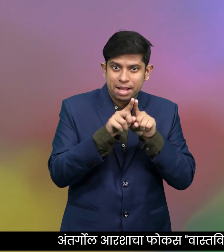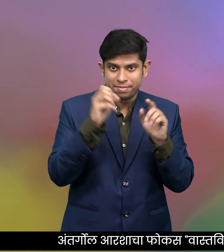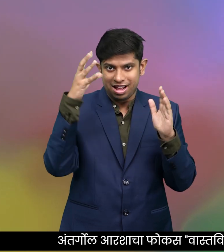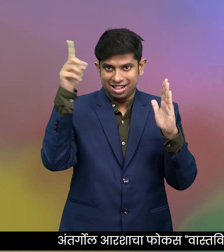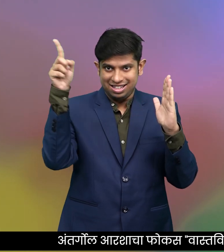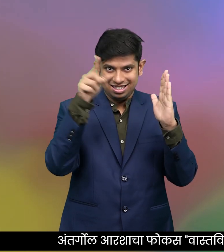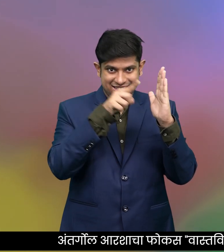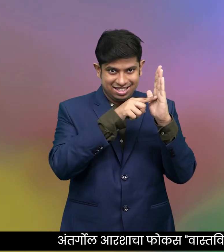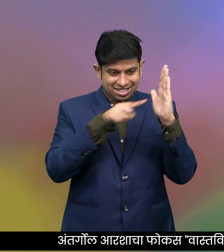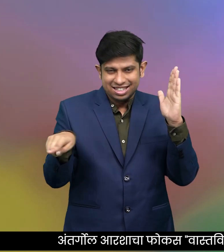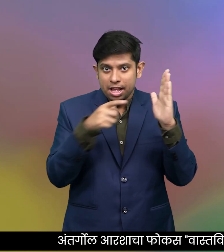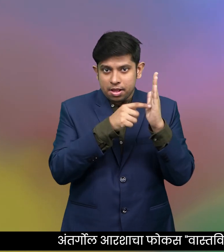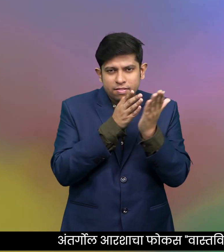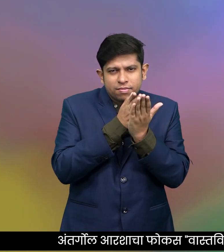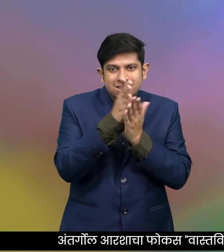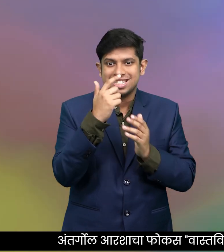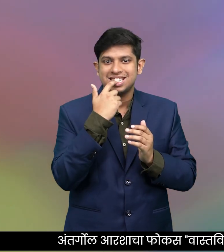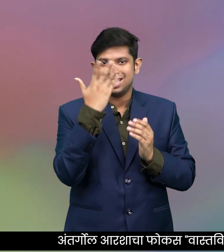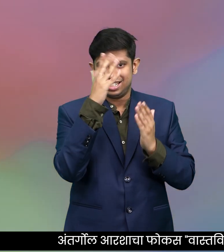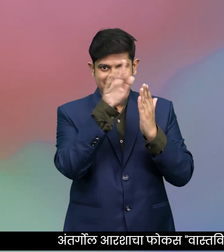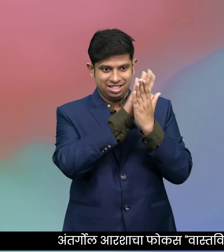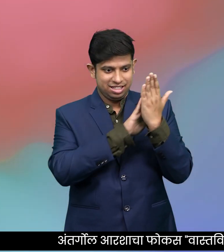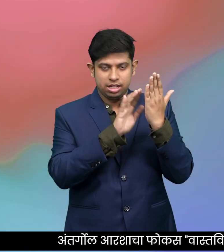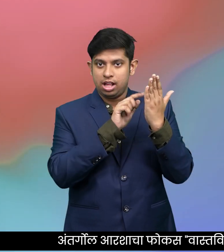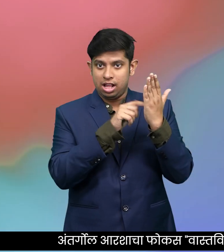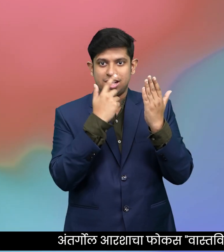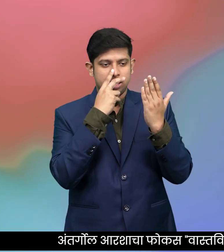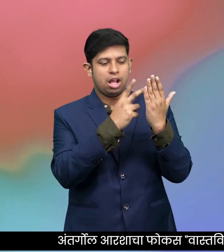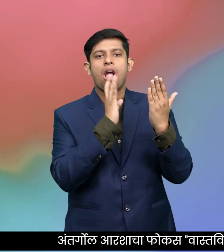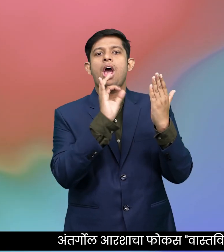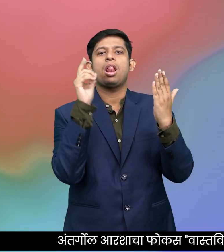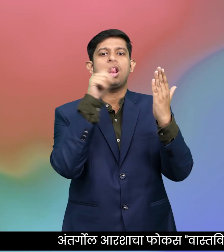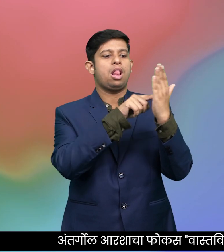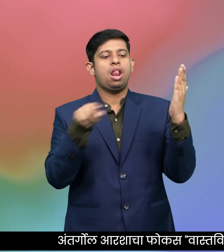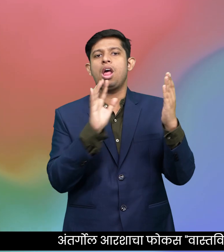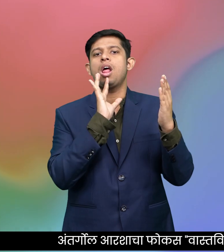अंतर्गोल आरशाचा फोकस वास्तविक रिअल असतो आणि तो आरशाच्या पुढे असतो.